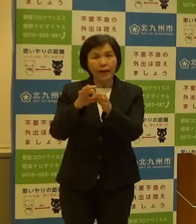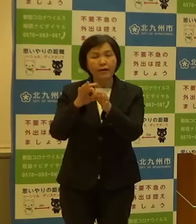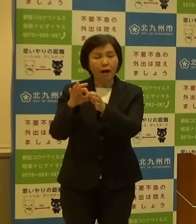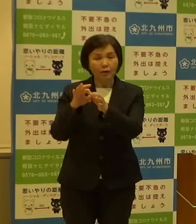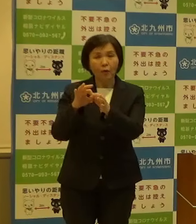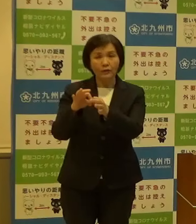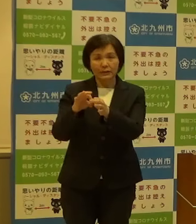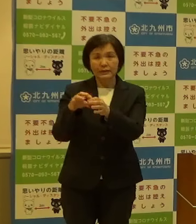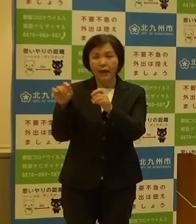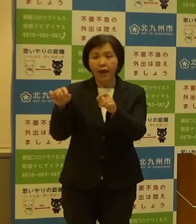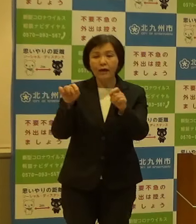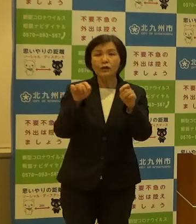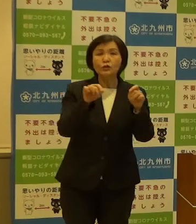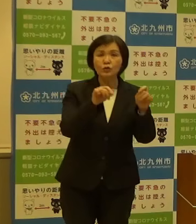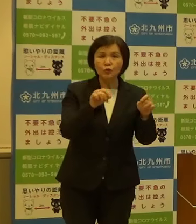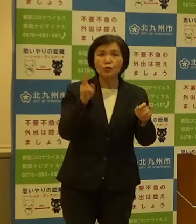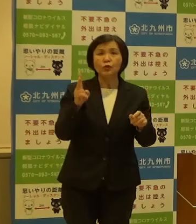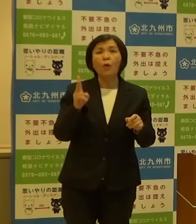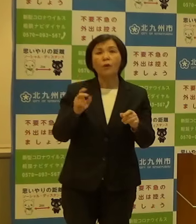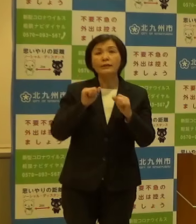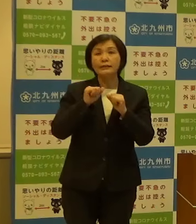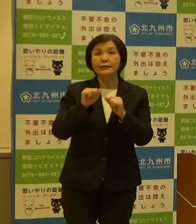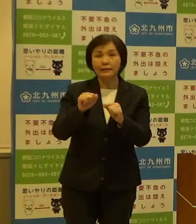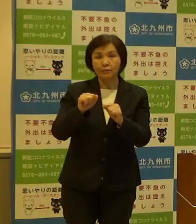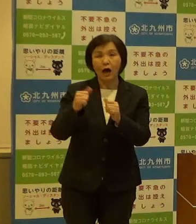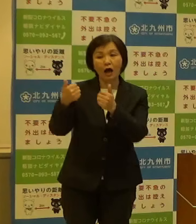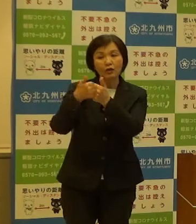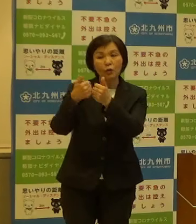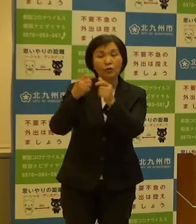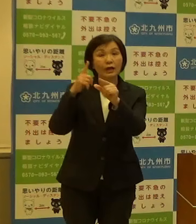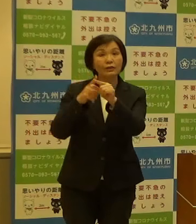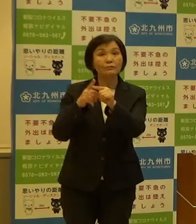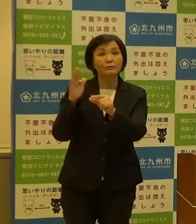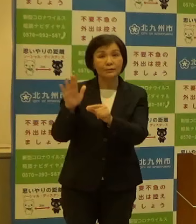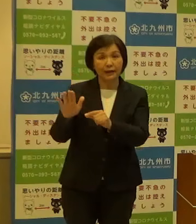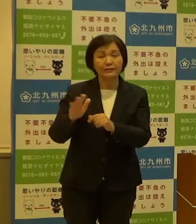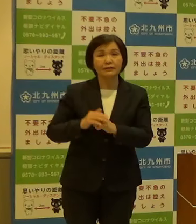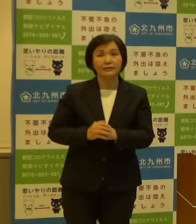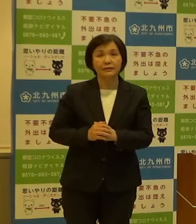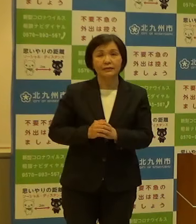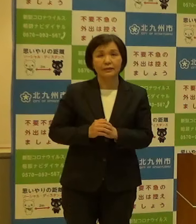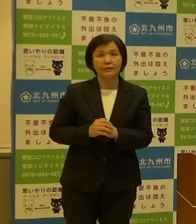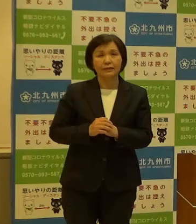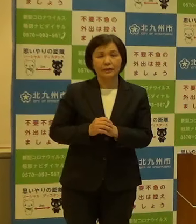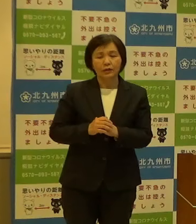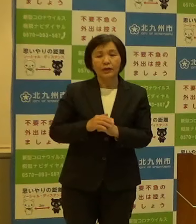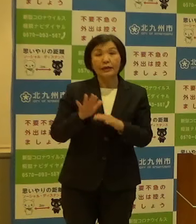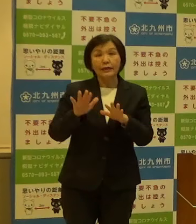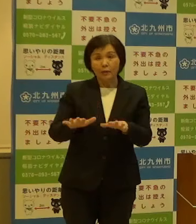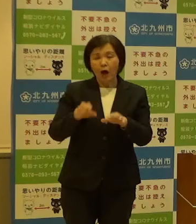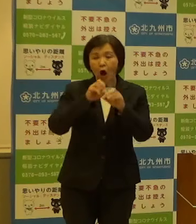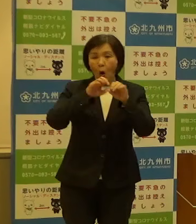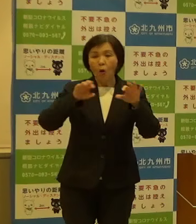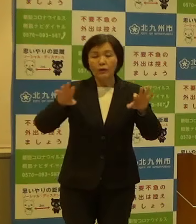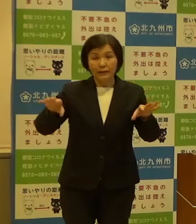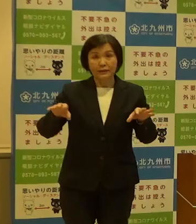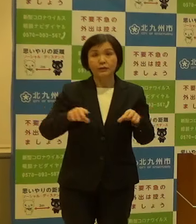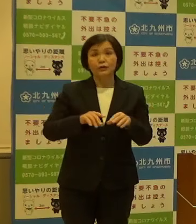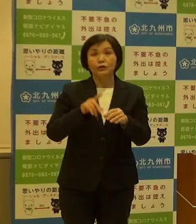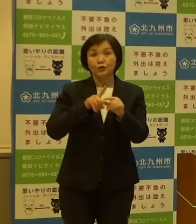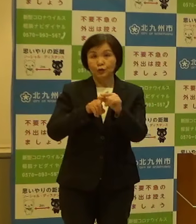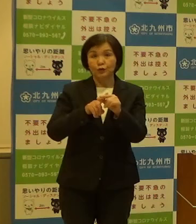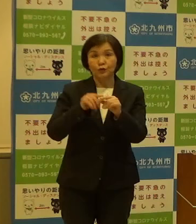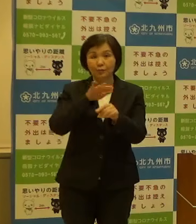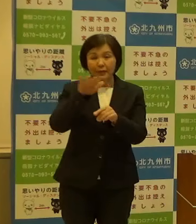現状を身近で、見る会も少なくないわけでありまして、これはもう報道されているように日本だけではありません。世界的